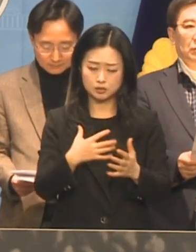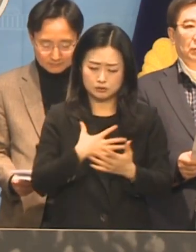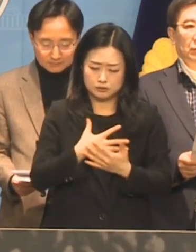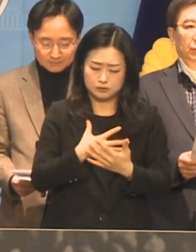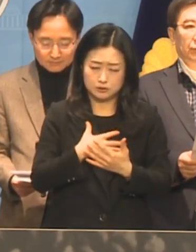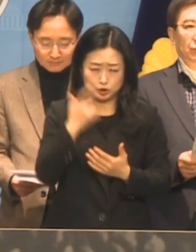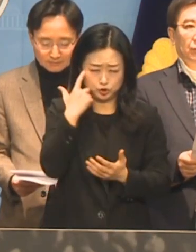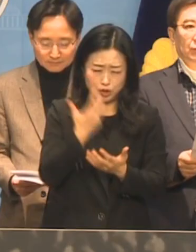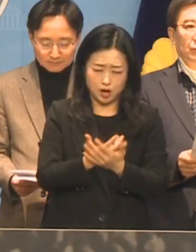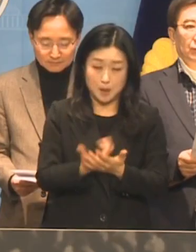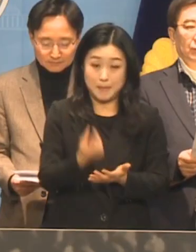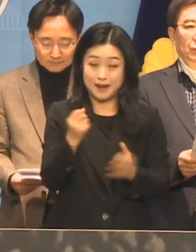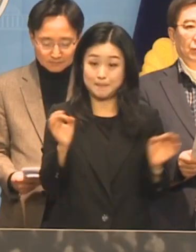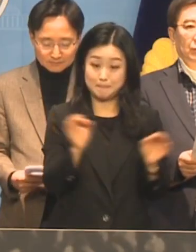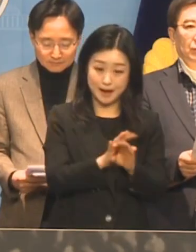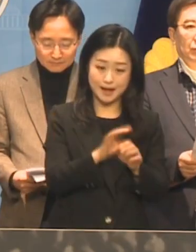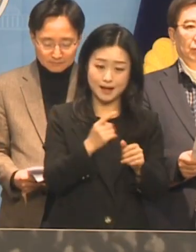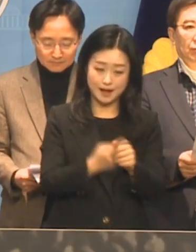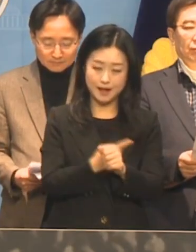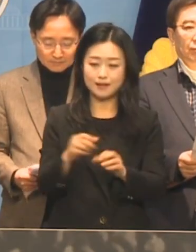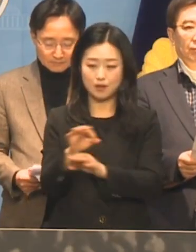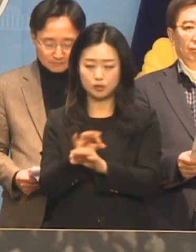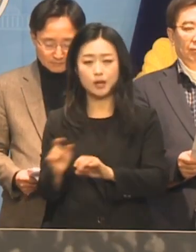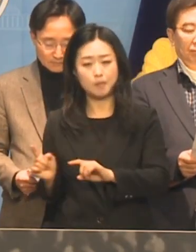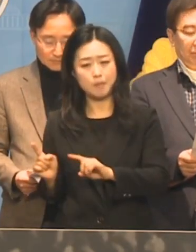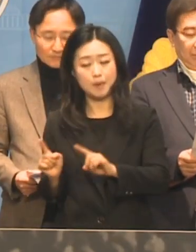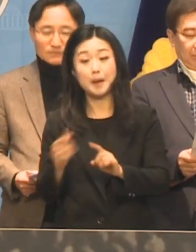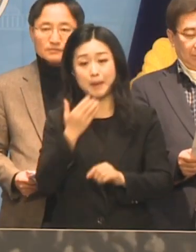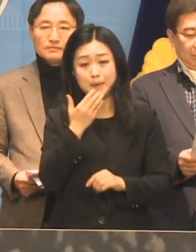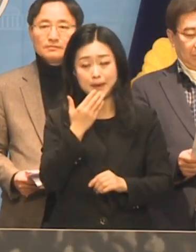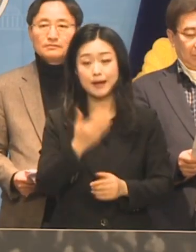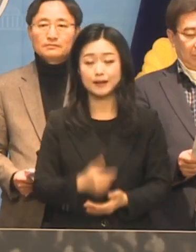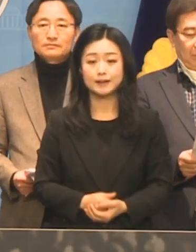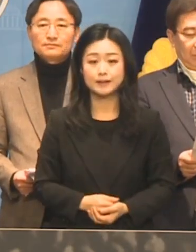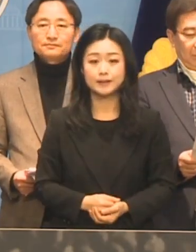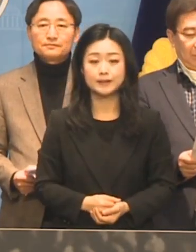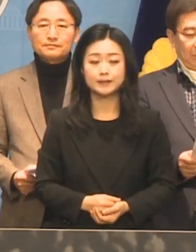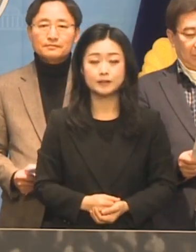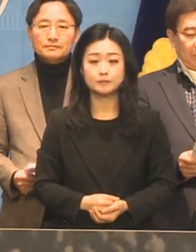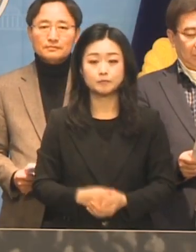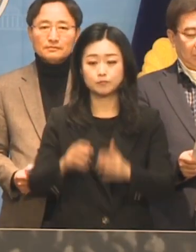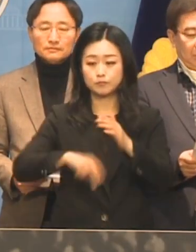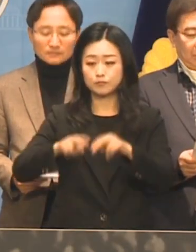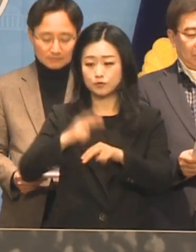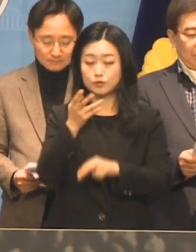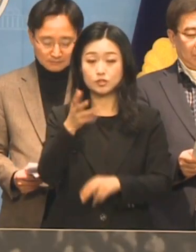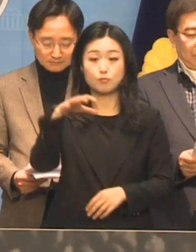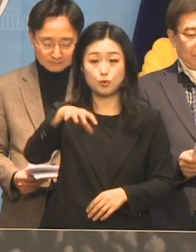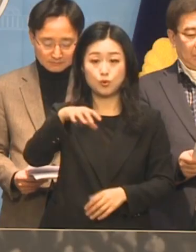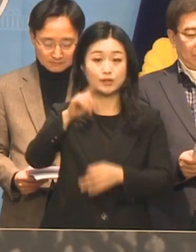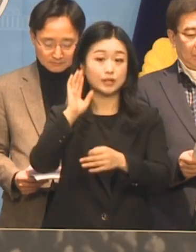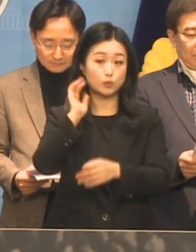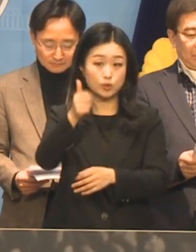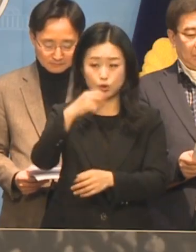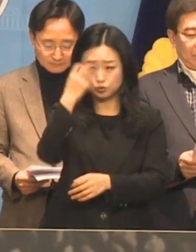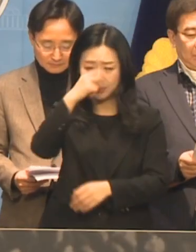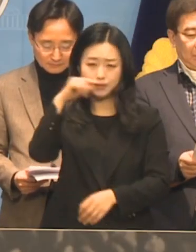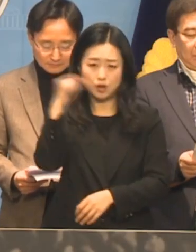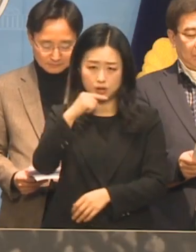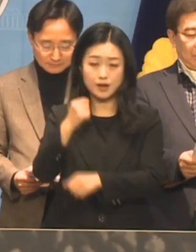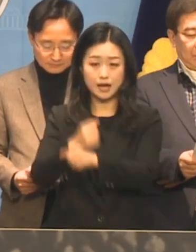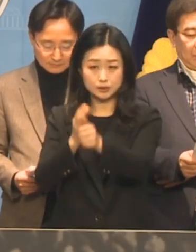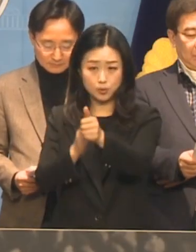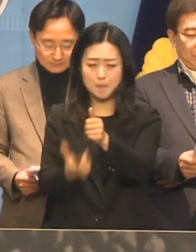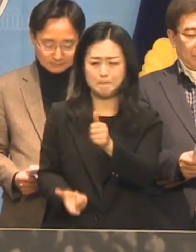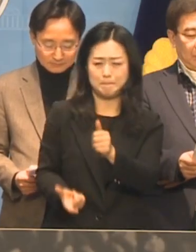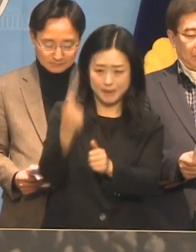사라지면 실물 경제의 영향도 줄어들 것입니다. 공수처는 대통령을 신속히 수사해